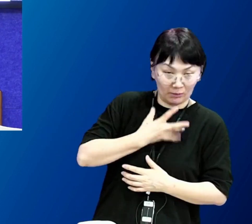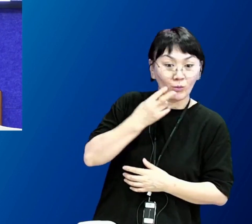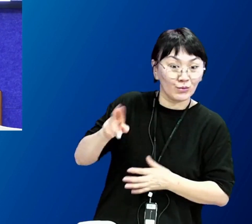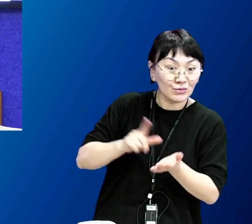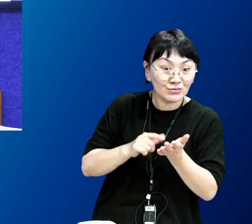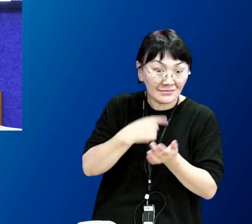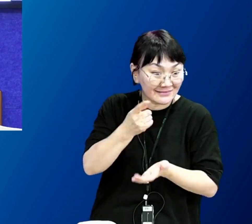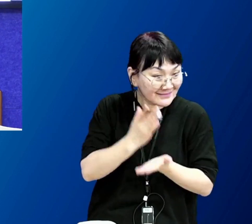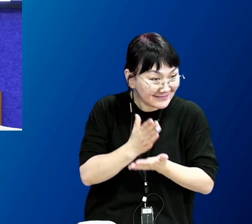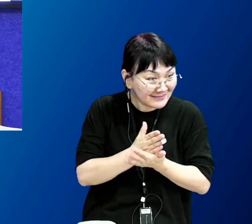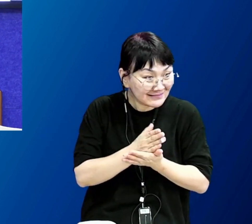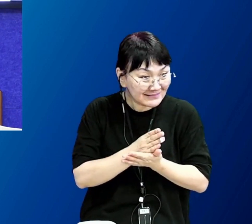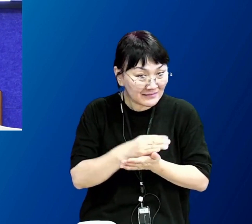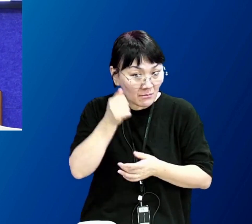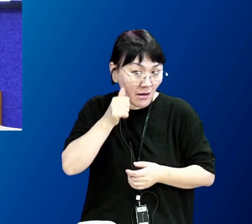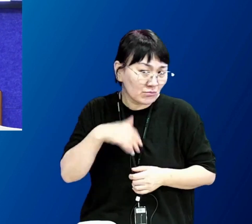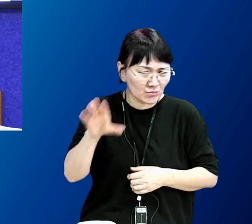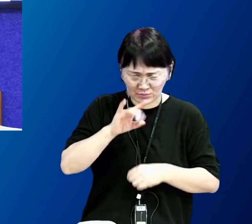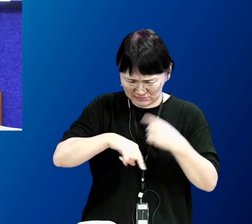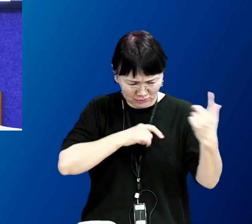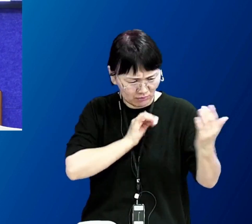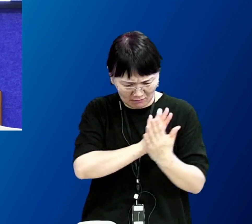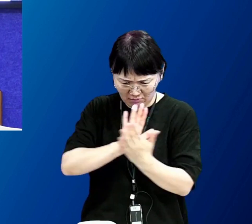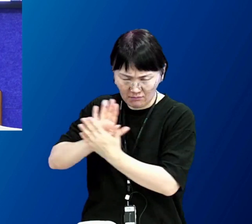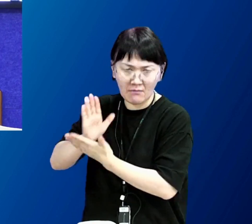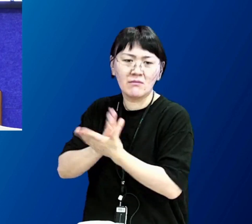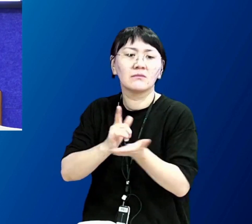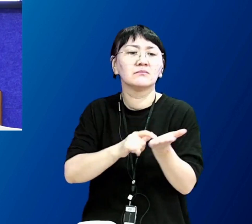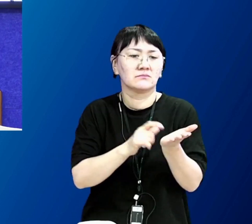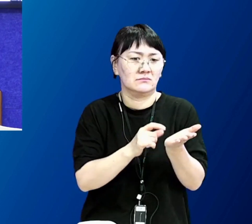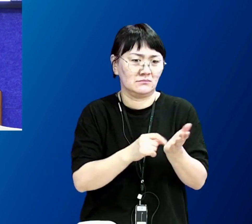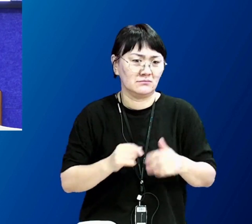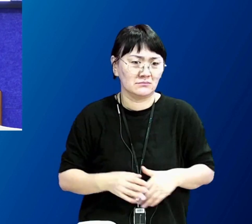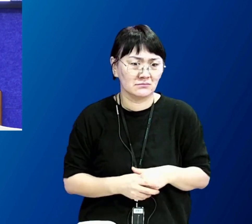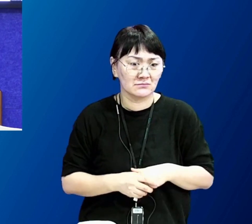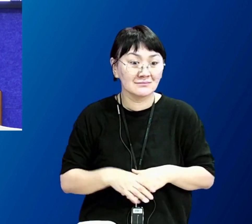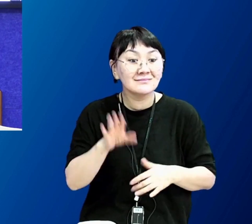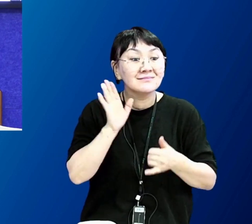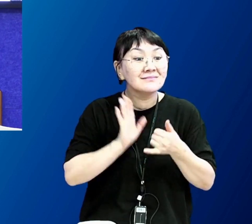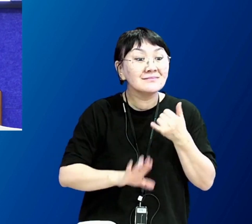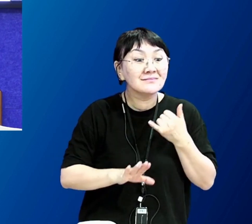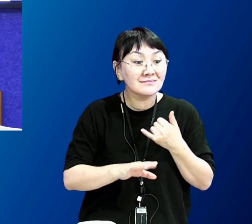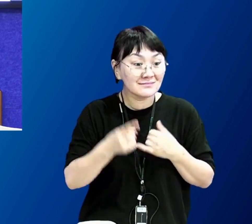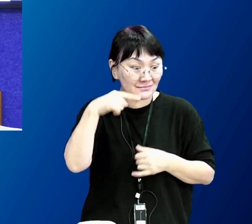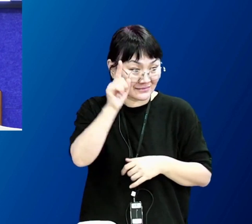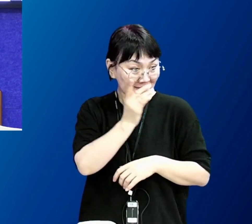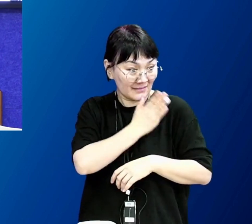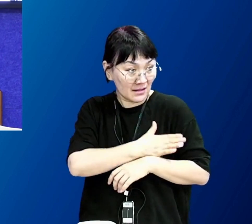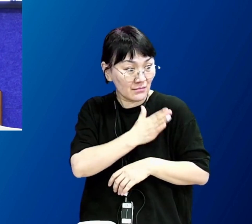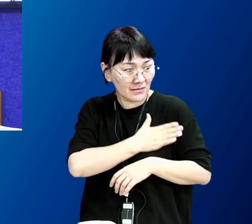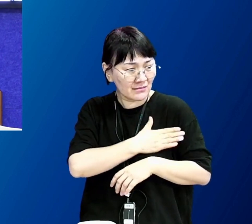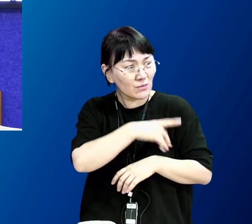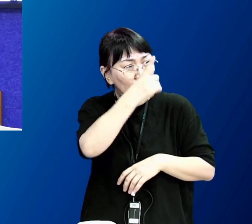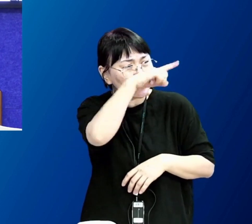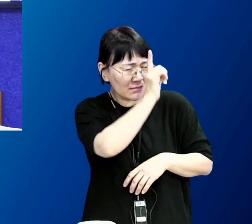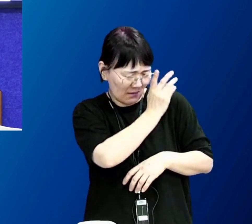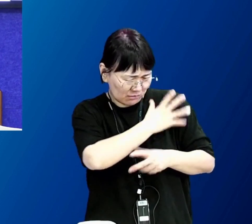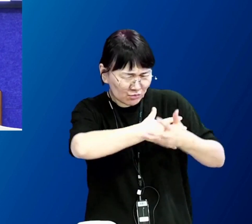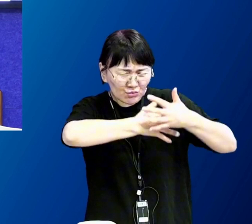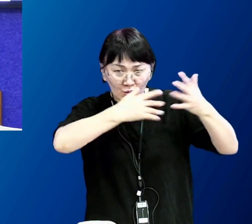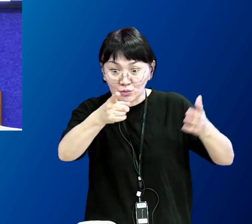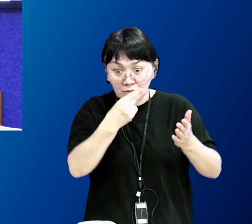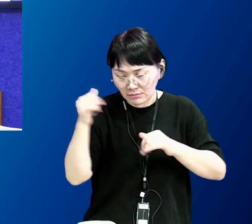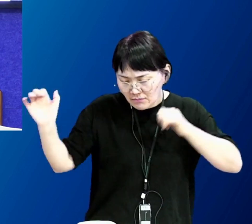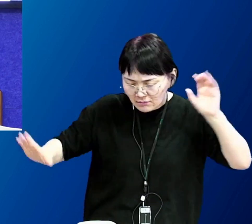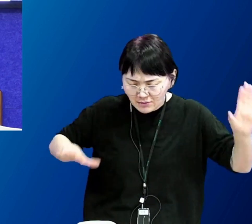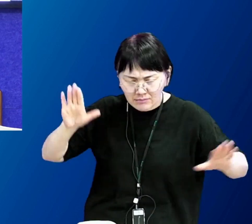юм. Тэгэнгээ ахан дүүстэйхээ бүр илүү ойрхон байгаар. Эцэстээ тэр ариун, тэр хайрын ямар өргөн урт өндөр